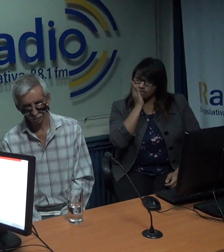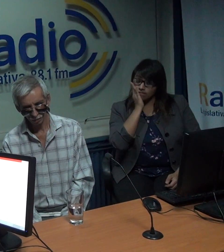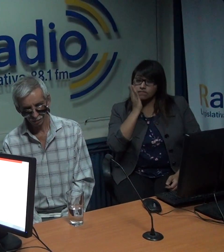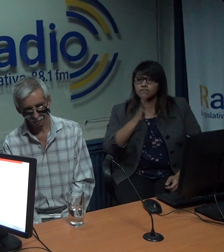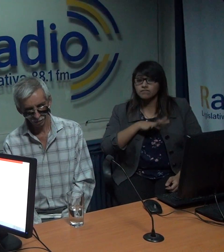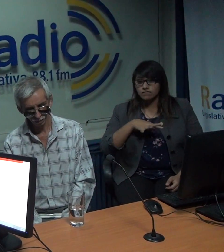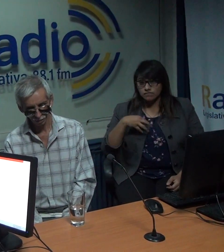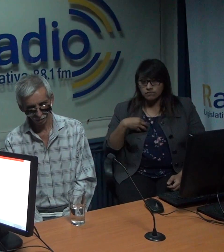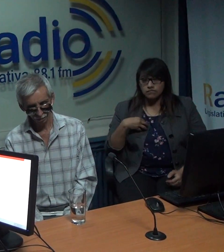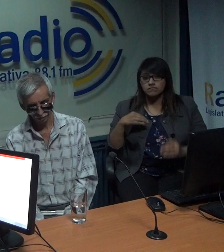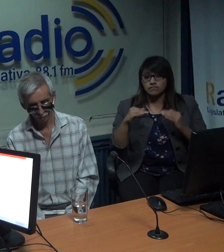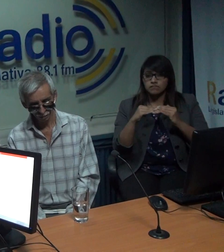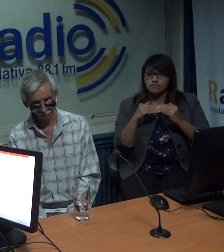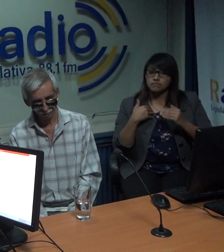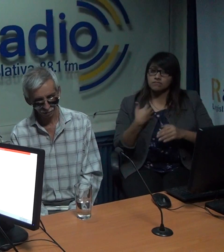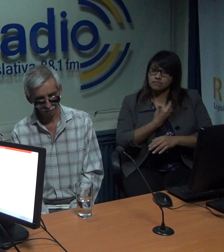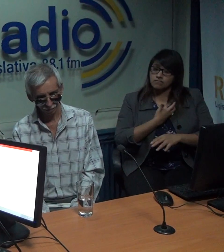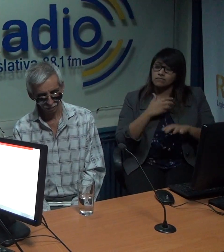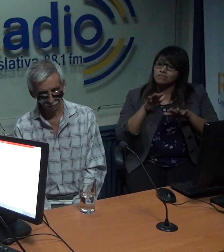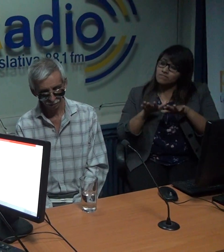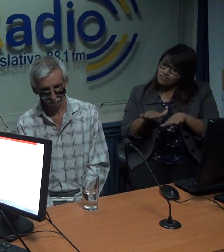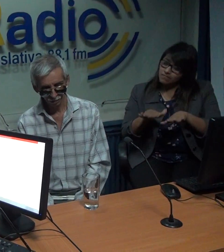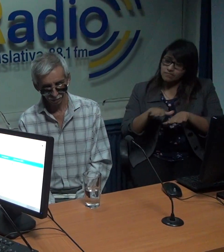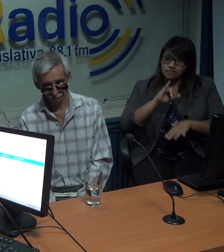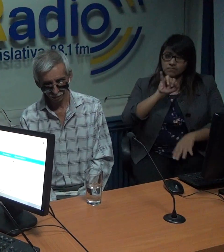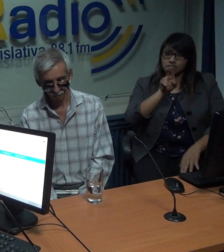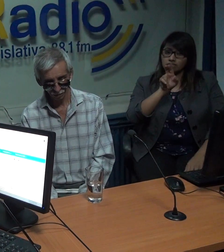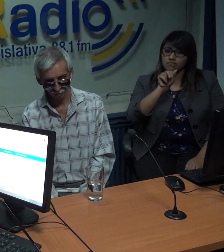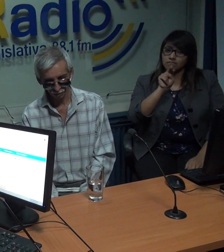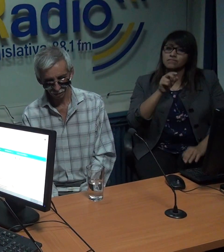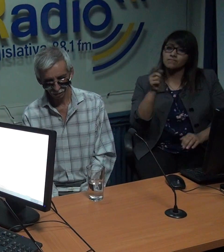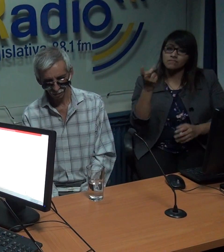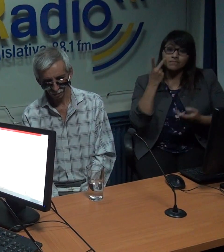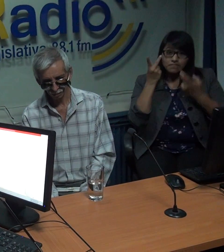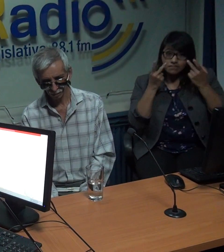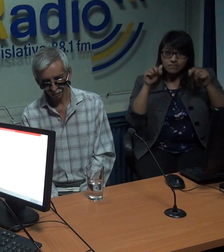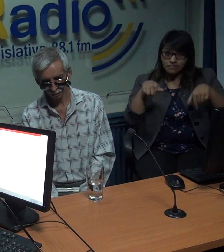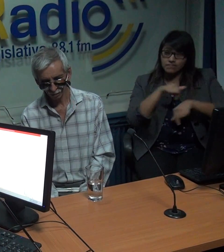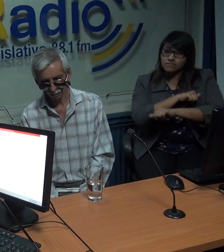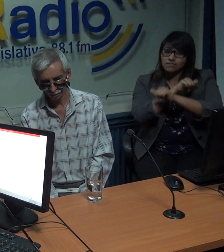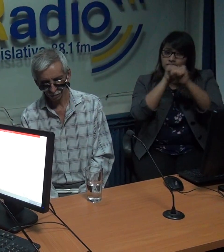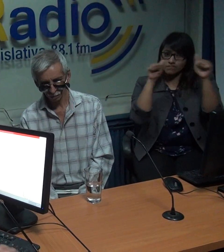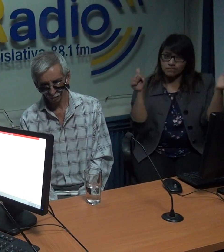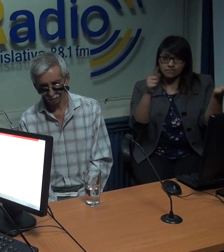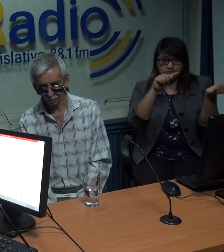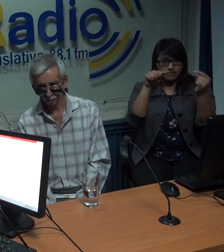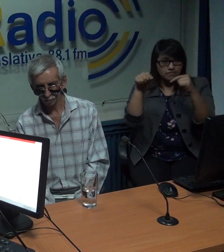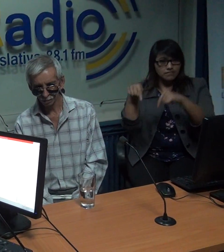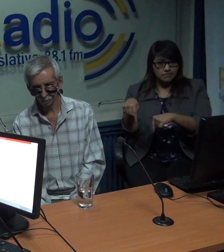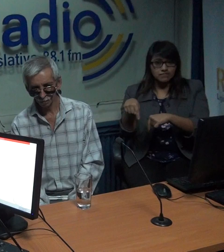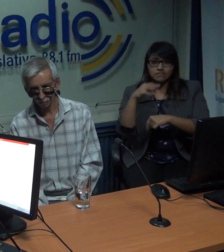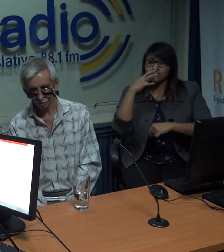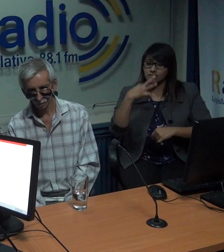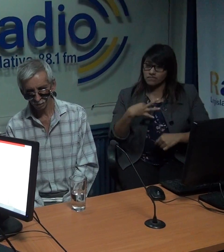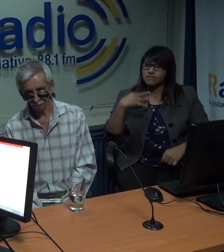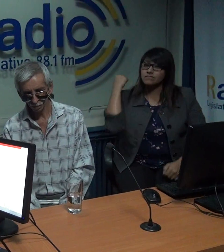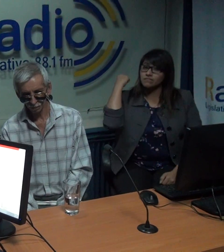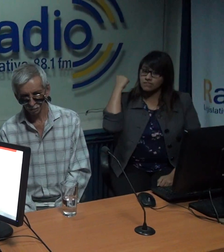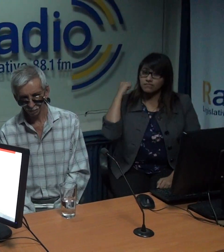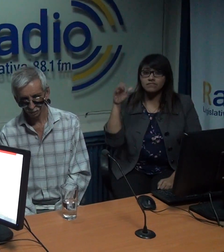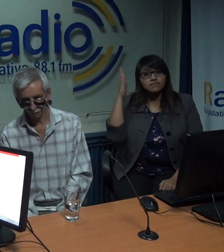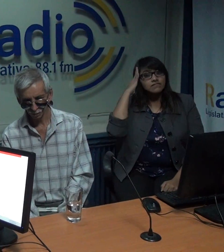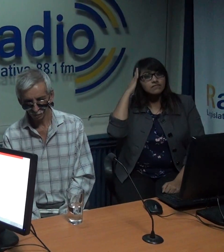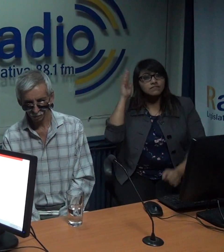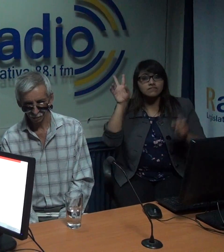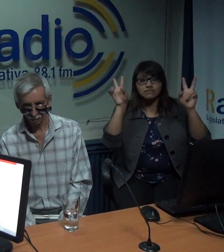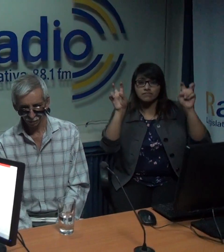por supuesto agradecerle a Juan Antonio por habernos visitado esta mañana. Realmente es bastante necesario conocer sobre